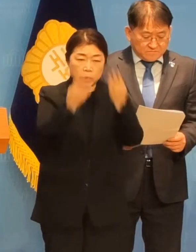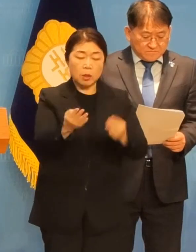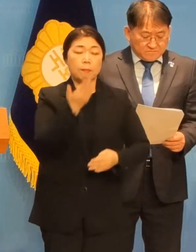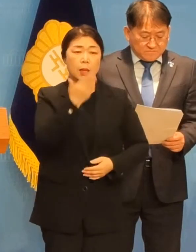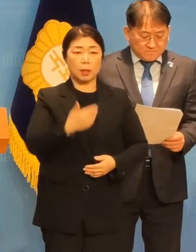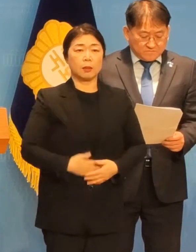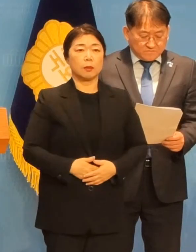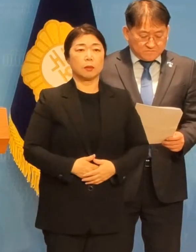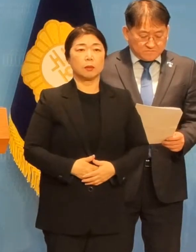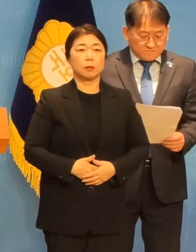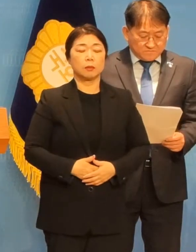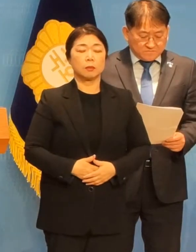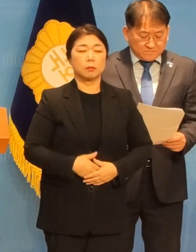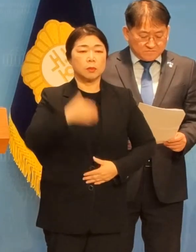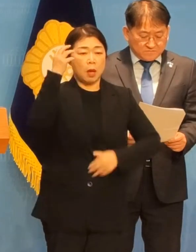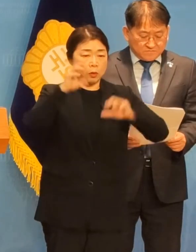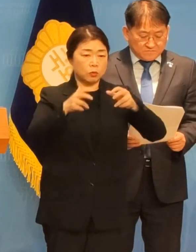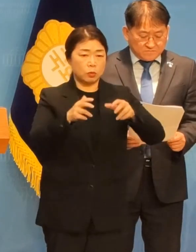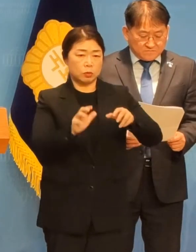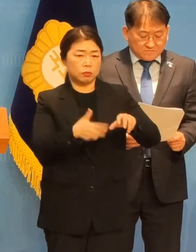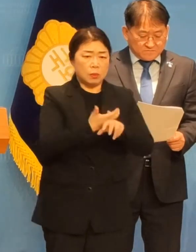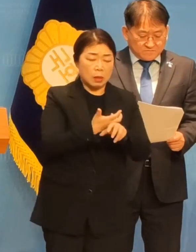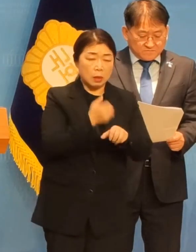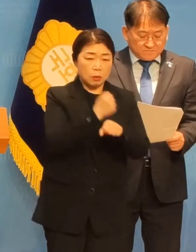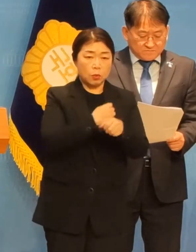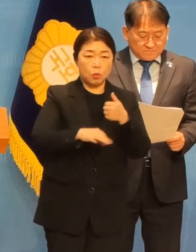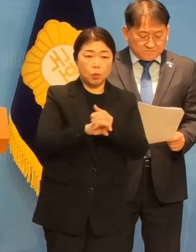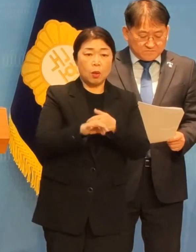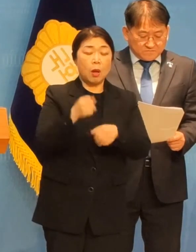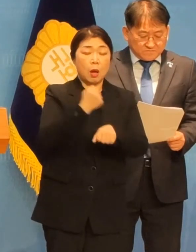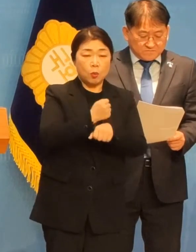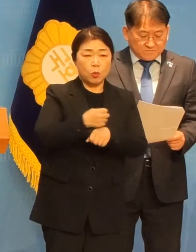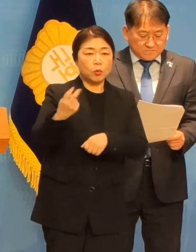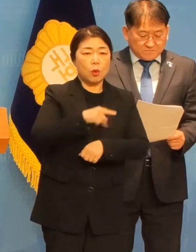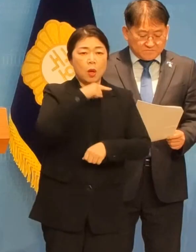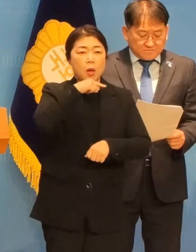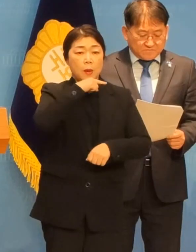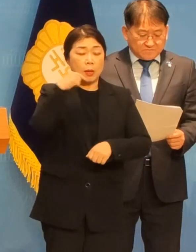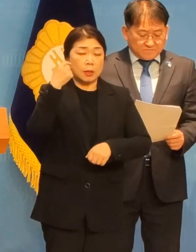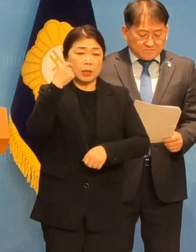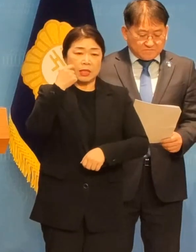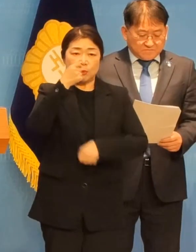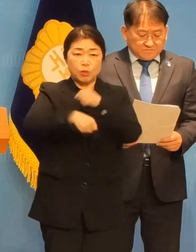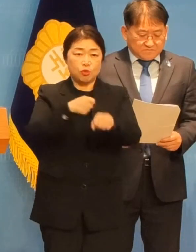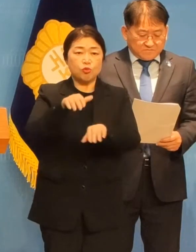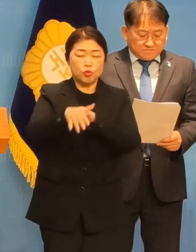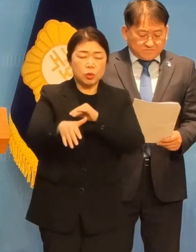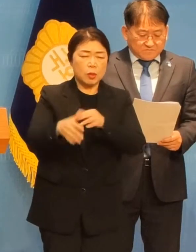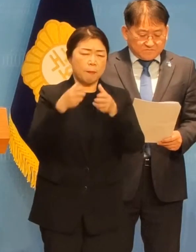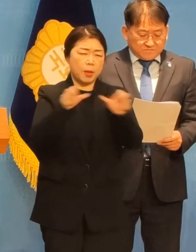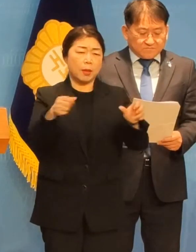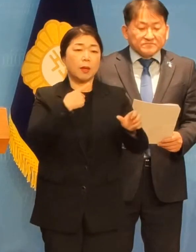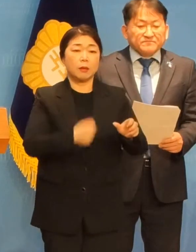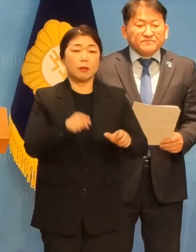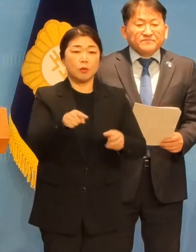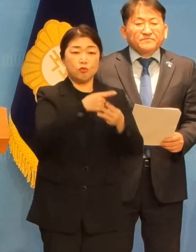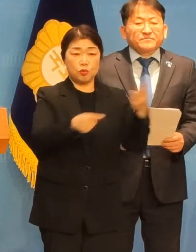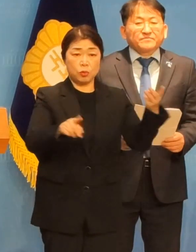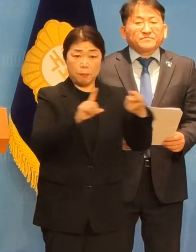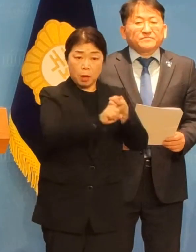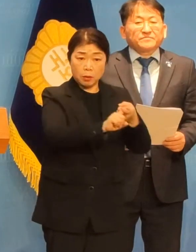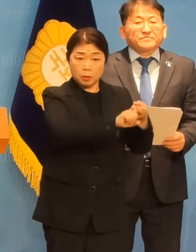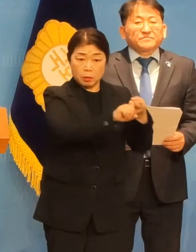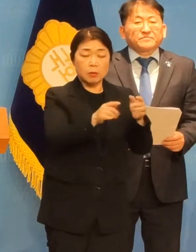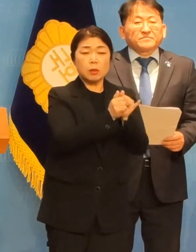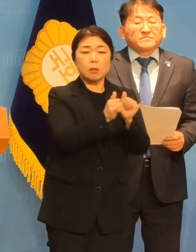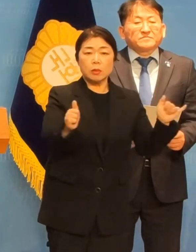대한민국을 뒤흔들고 민주주의를 훼손했으며 헌정 질서를 무너뜨리려던 윤석열 내란 무리는 아무 일